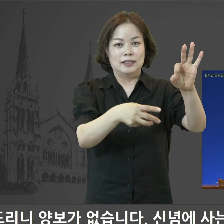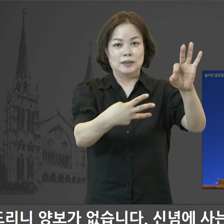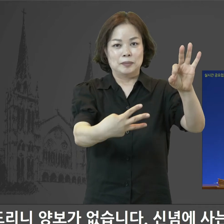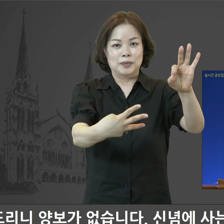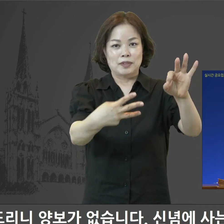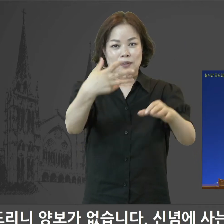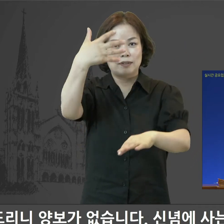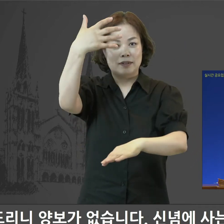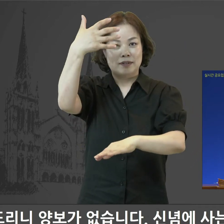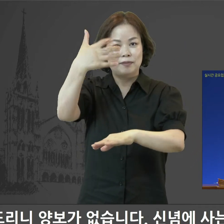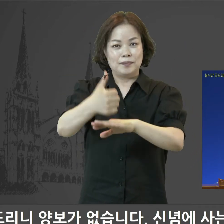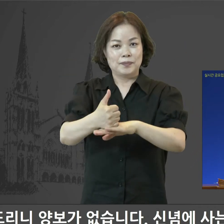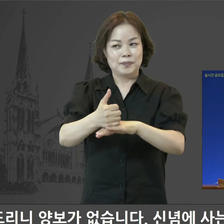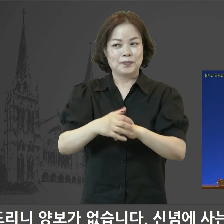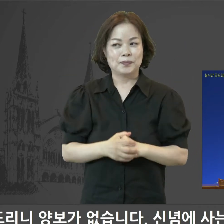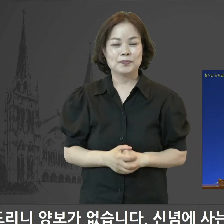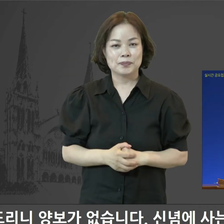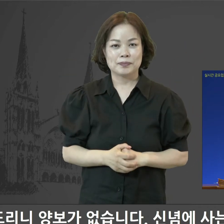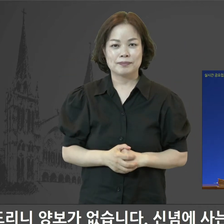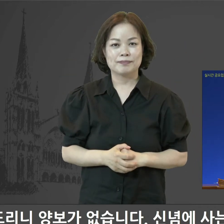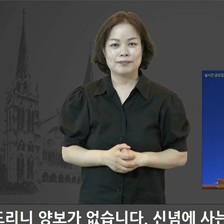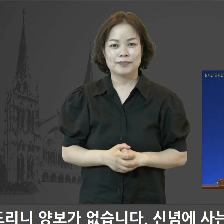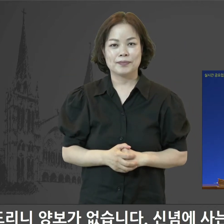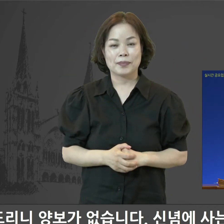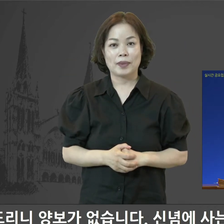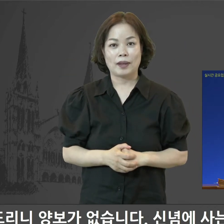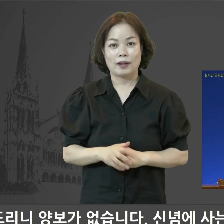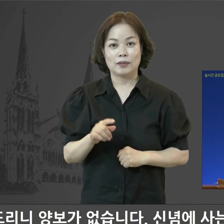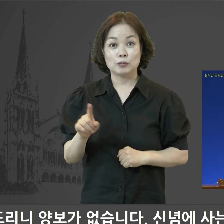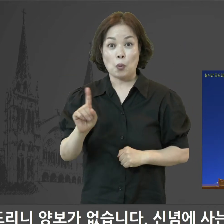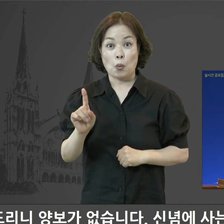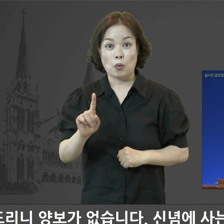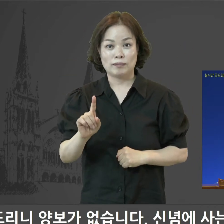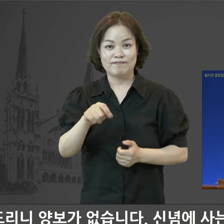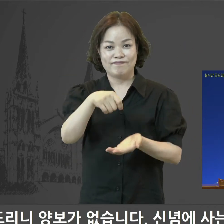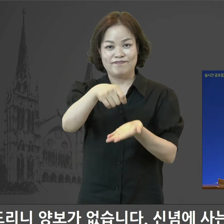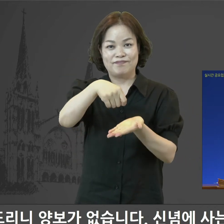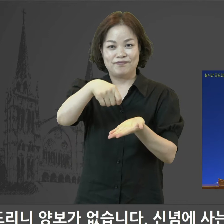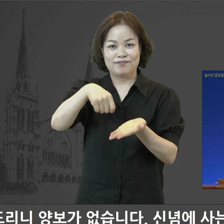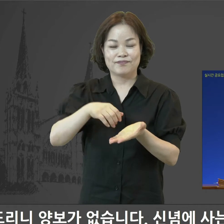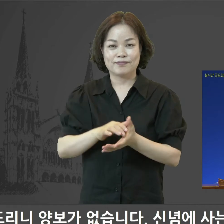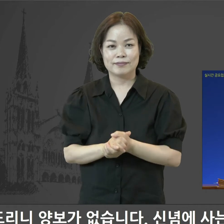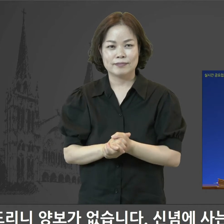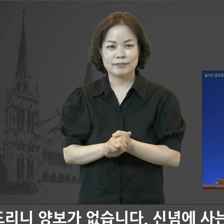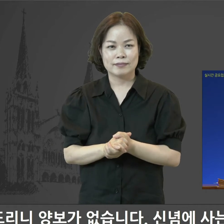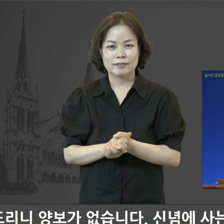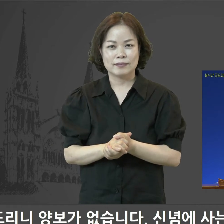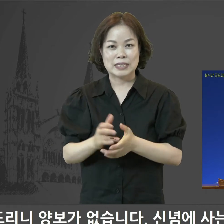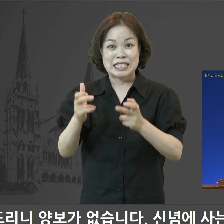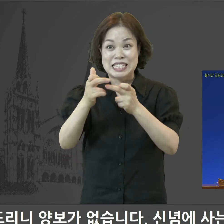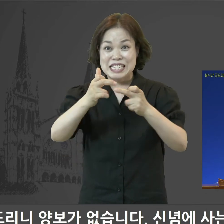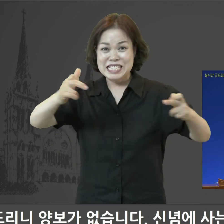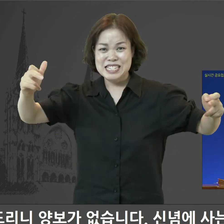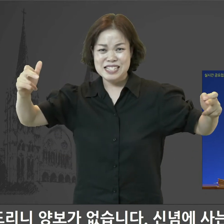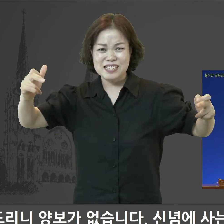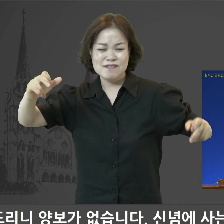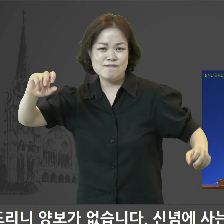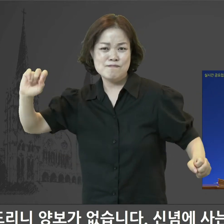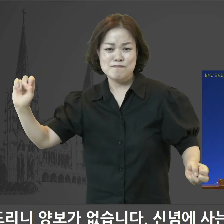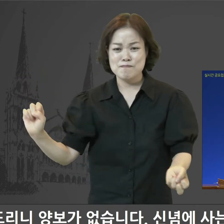결론이 일단 결론이 납니다. 여기 이제 뭐라고 써 있냐면 큰 분쟁이